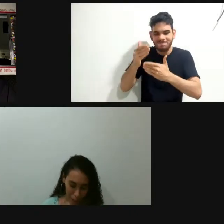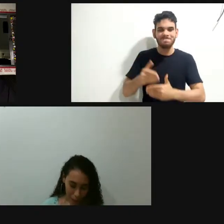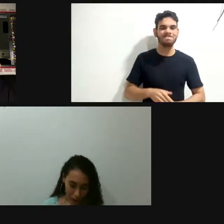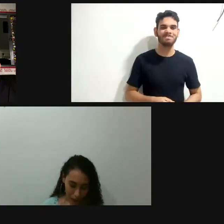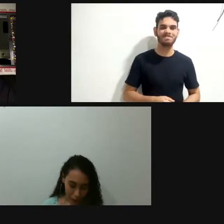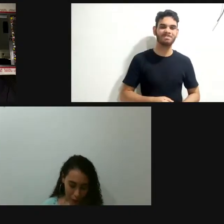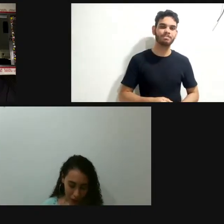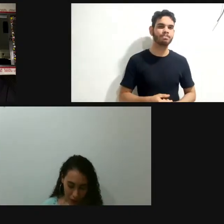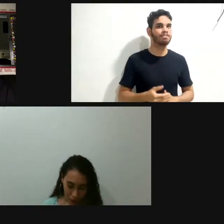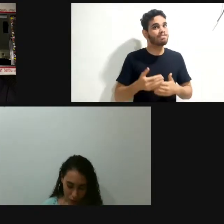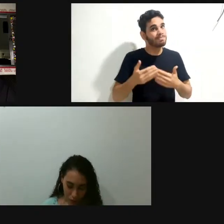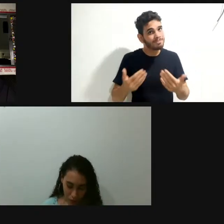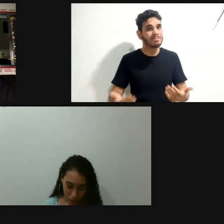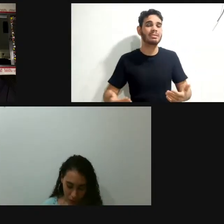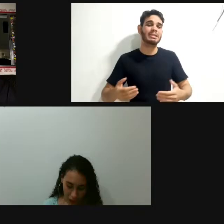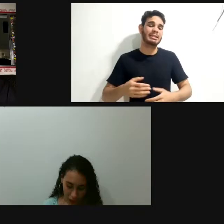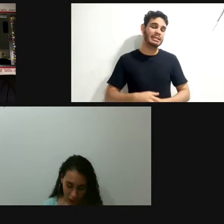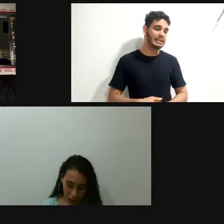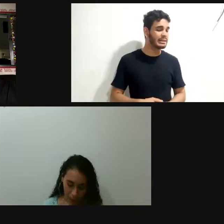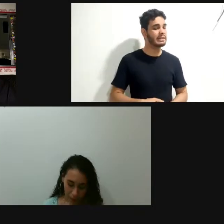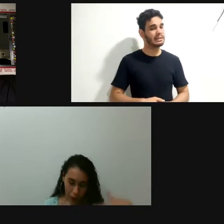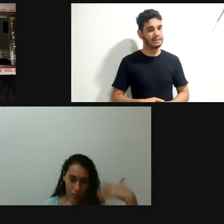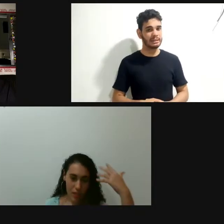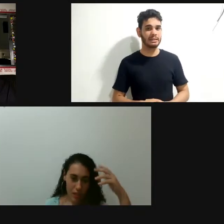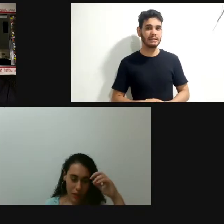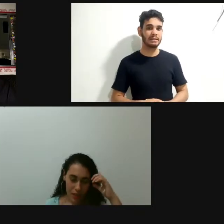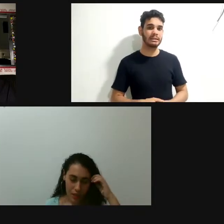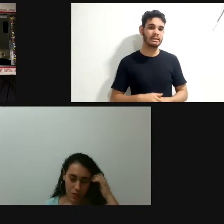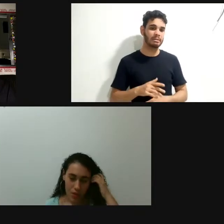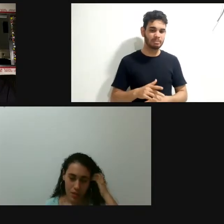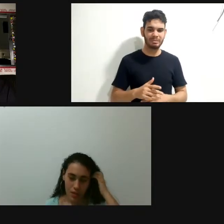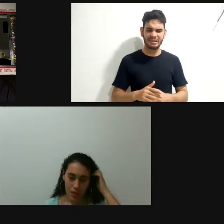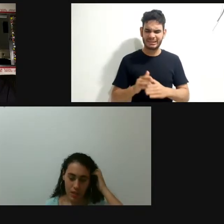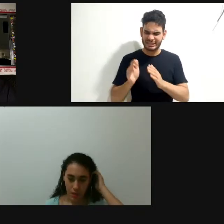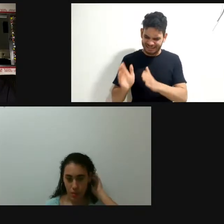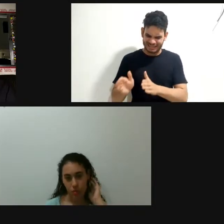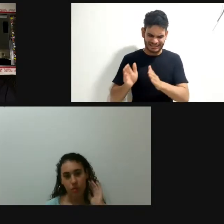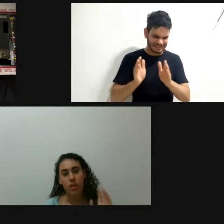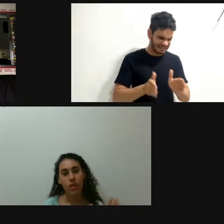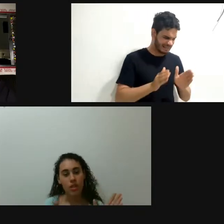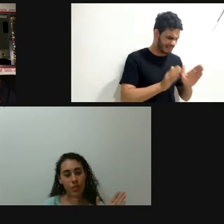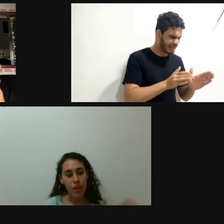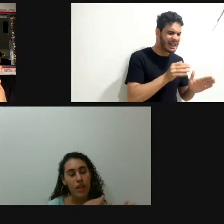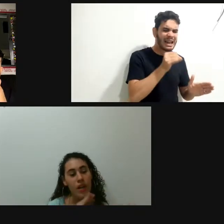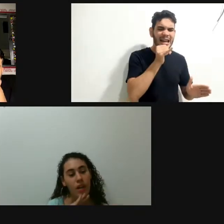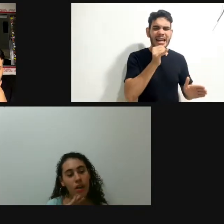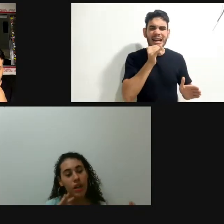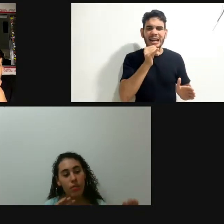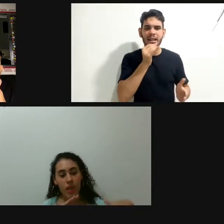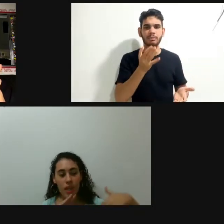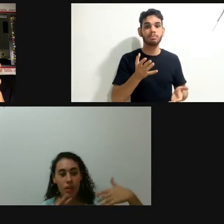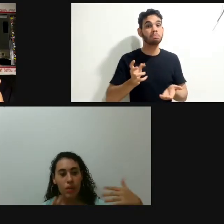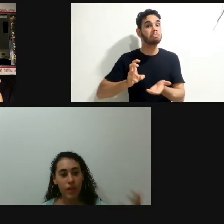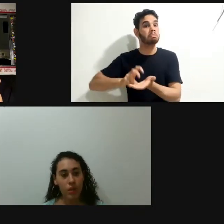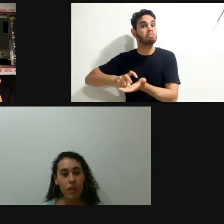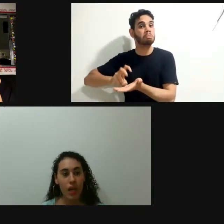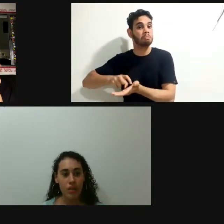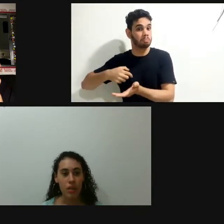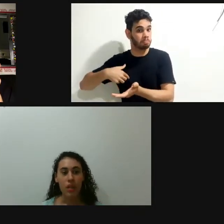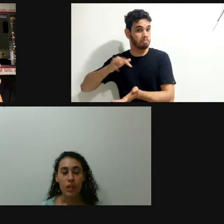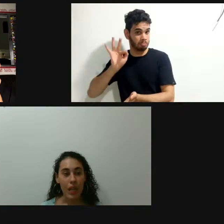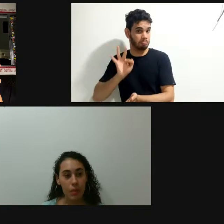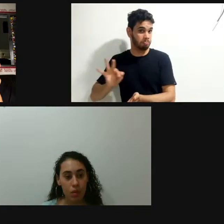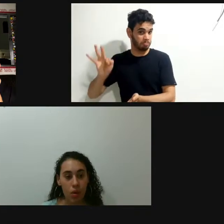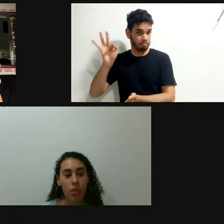Então, no caso, conciliando essas coisas, então, exemplo, de manhã eu tenho a